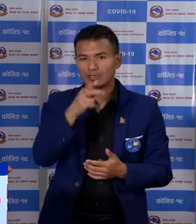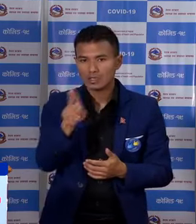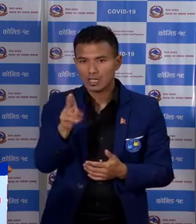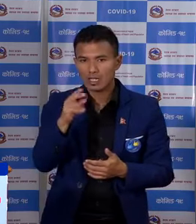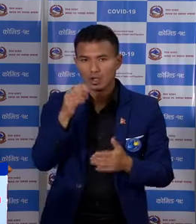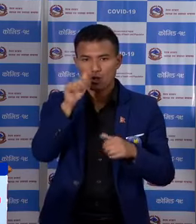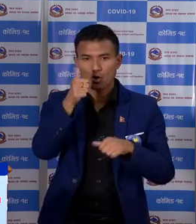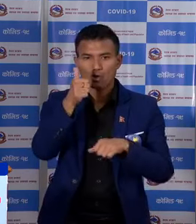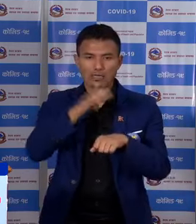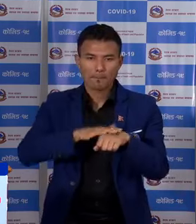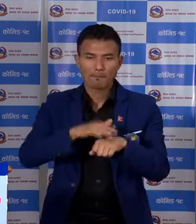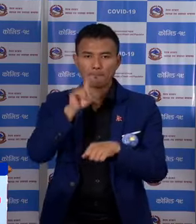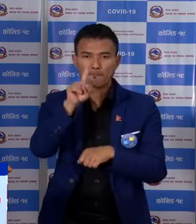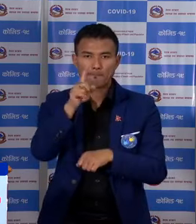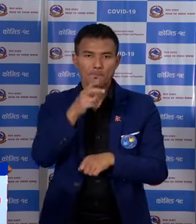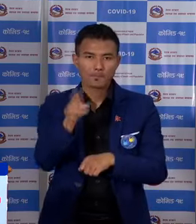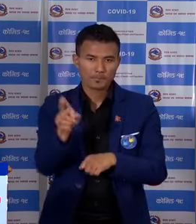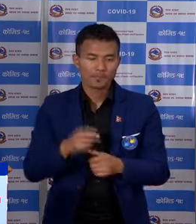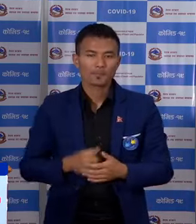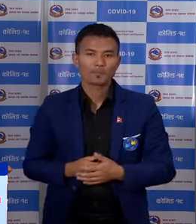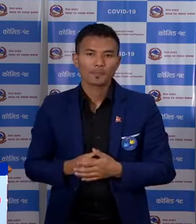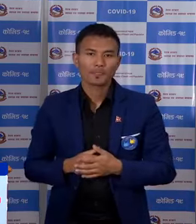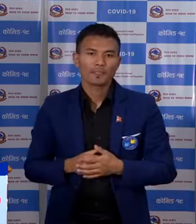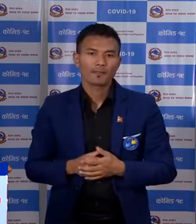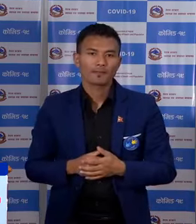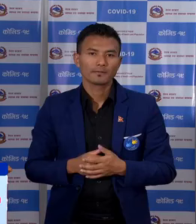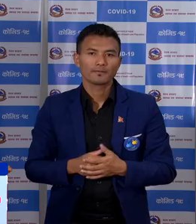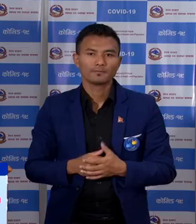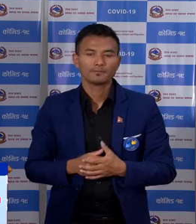જાના રો